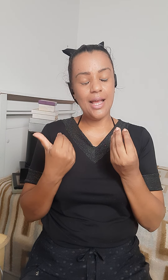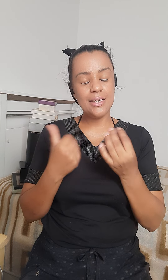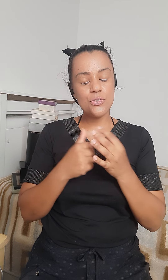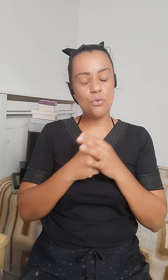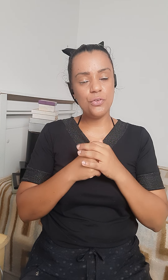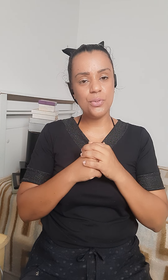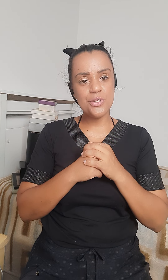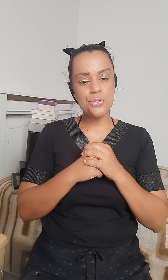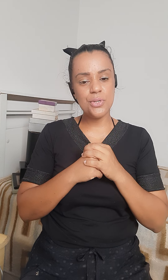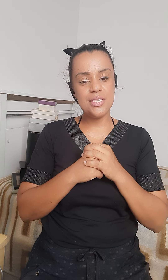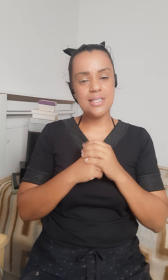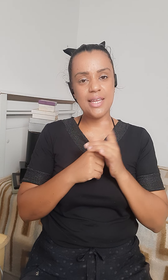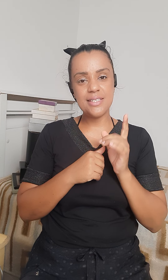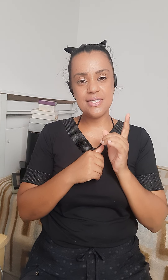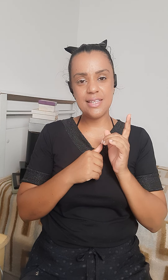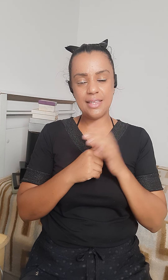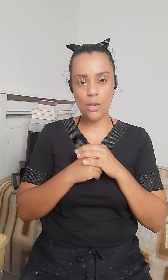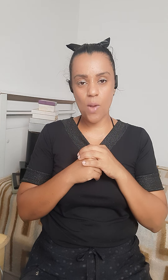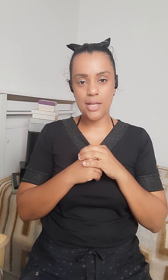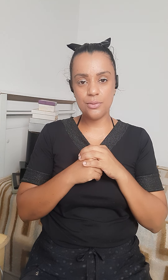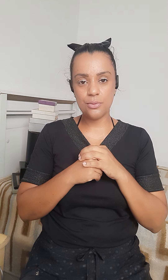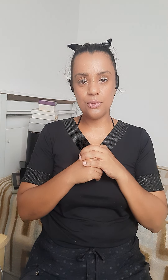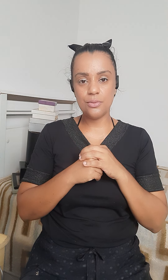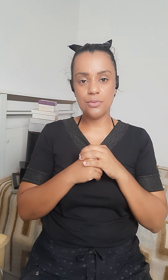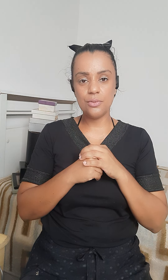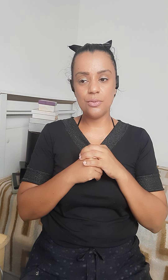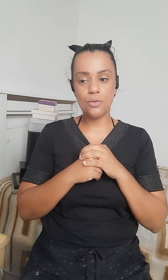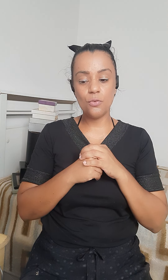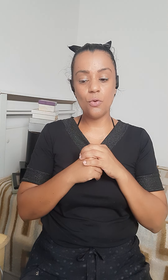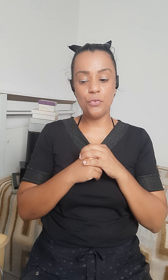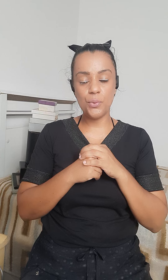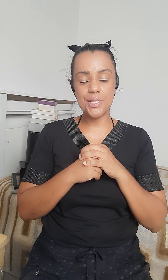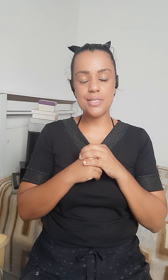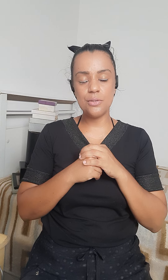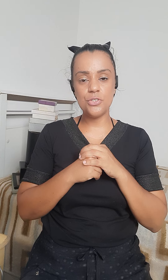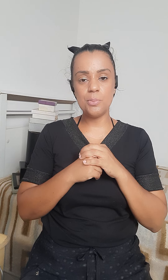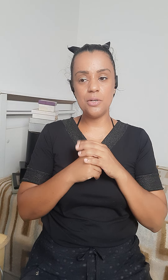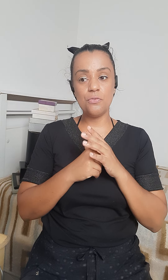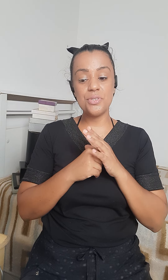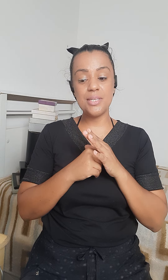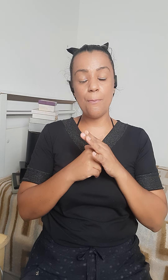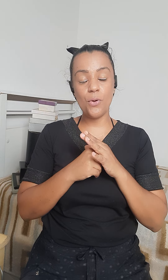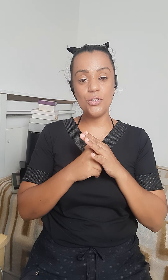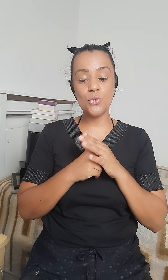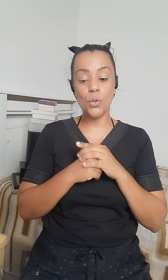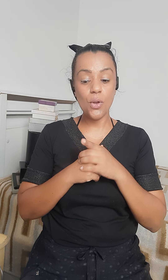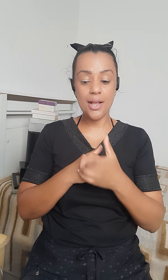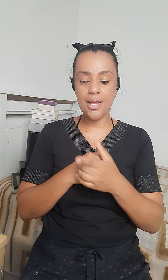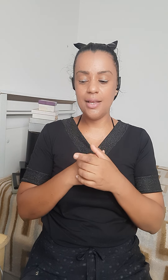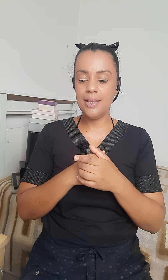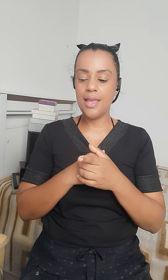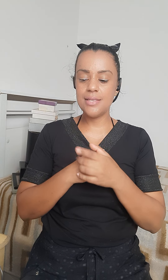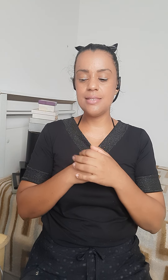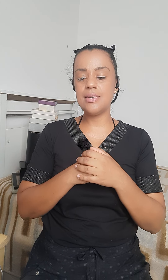nas configurações, lá na 64, configuração de mão, você pode colocar esse sinal